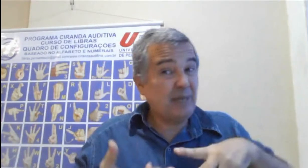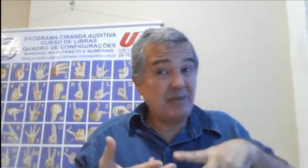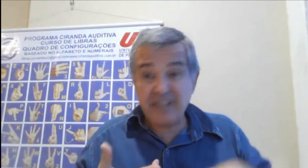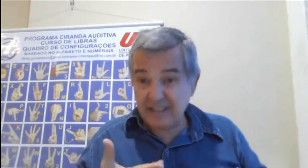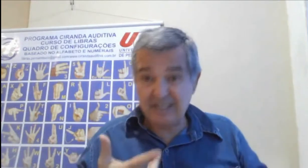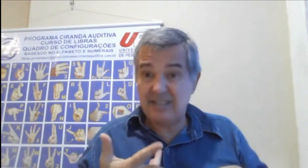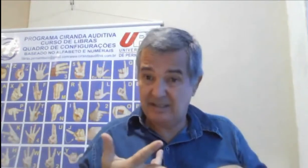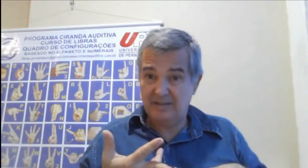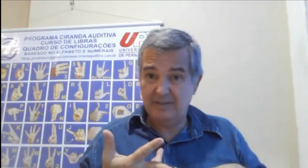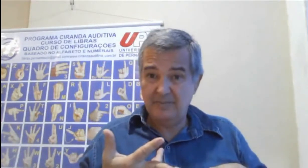uma fantasia